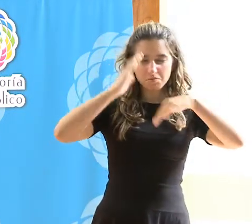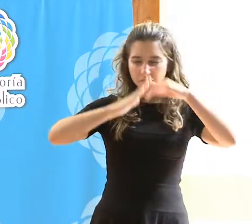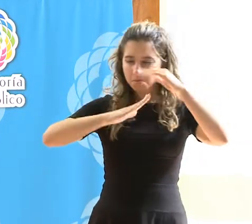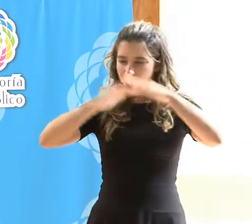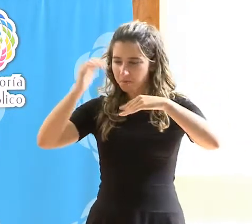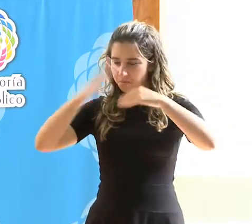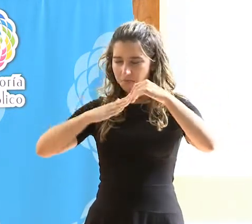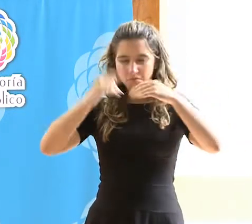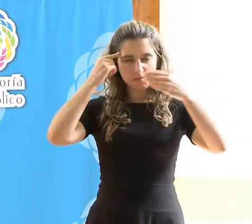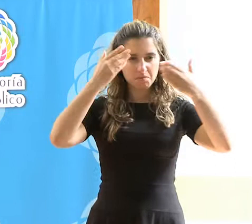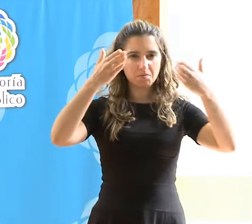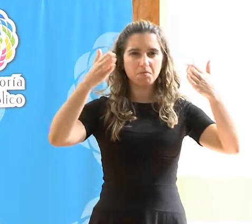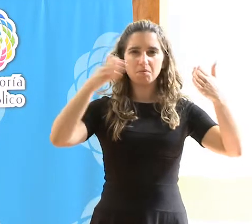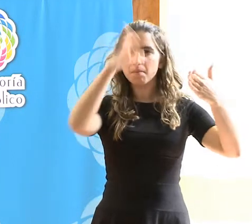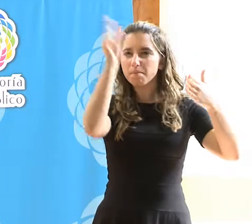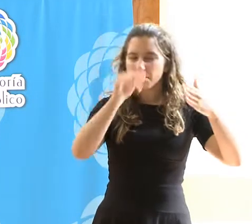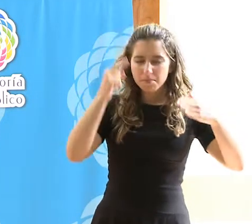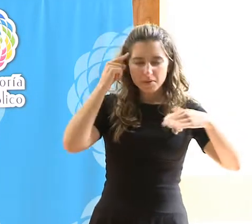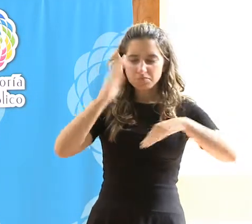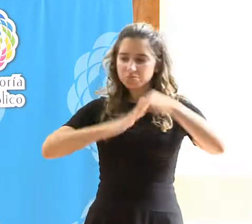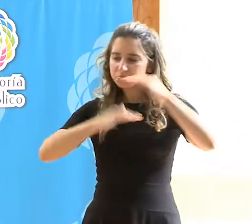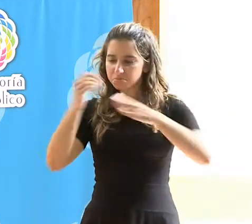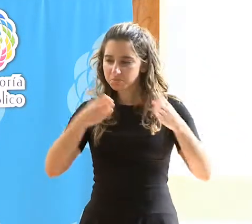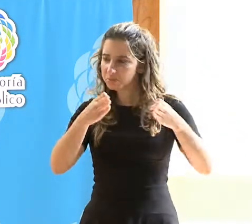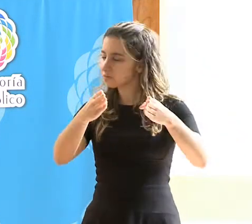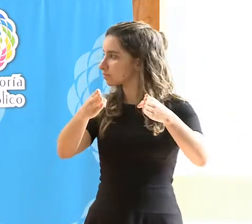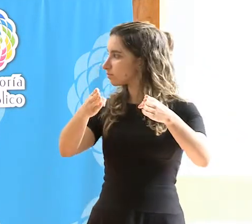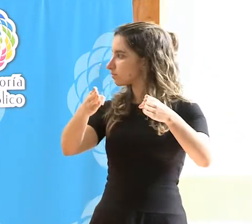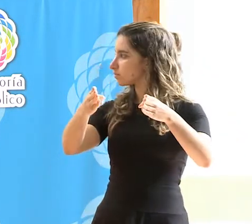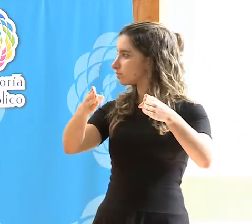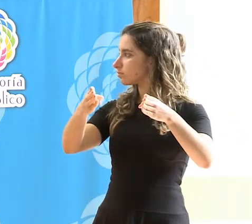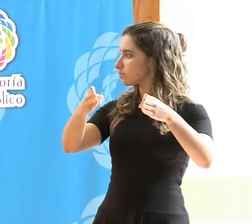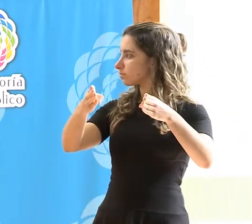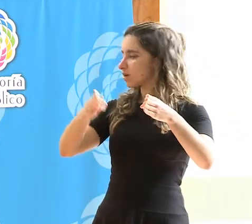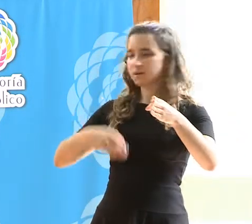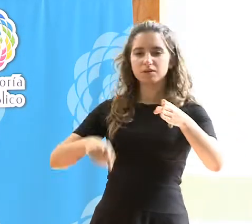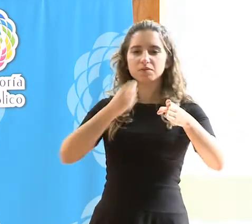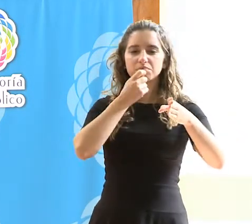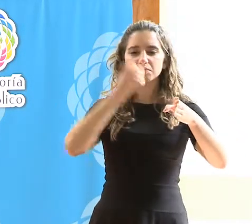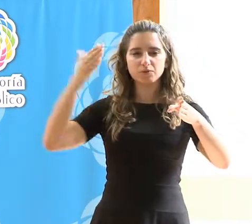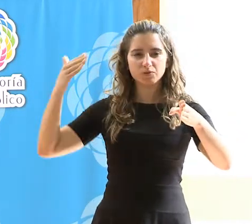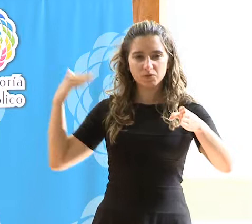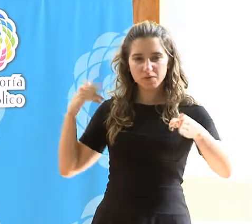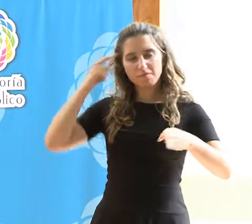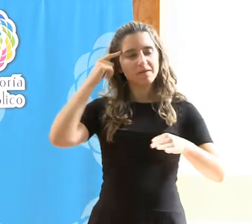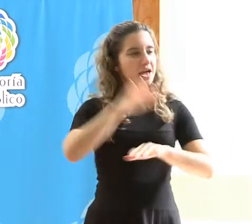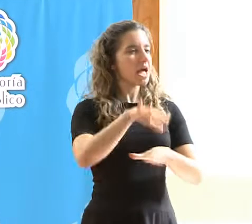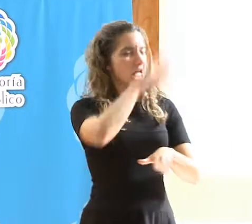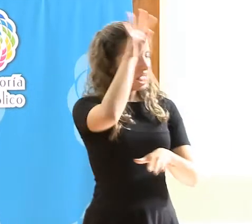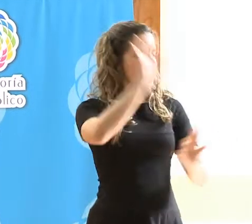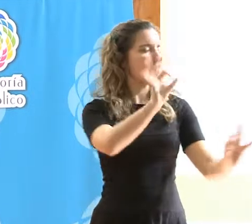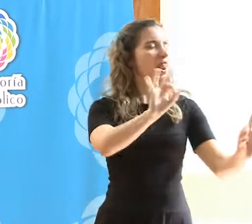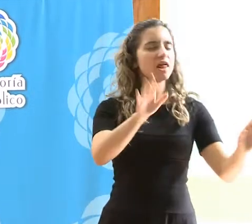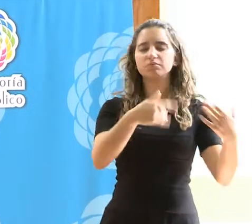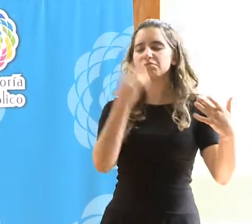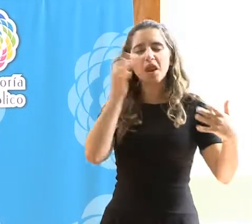país homogéneo, según el cual todos nos habíamos bajado de los barcos, donde no había indios ni negros, y